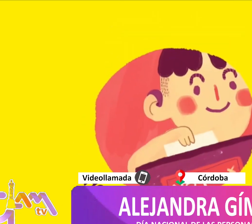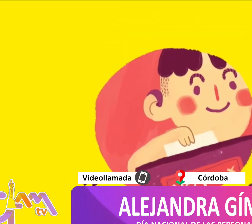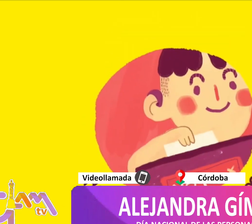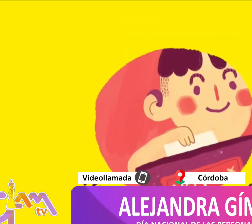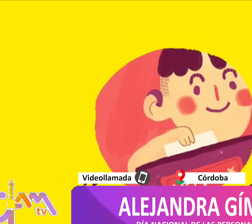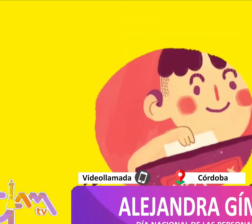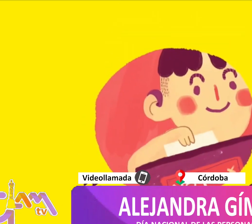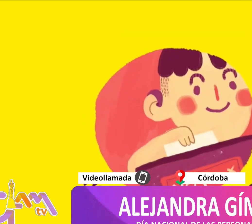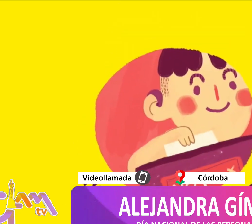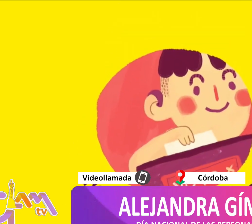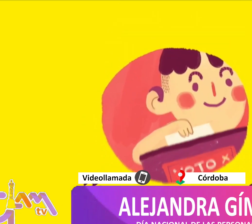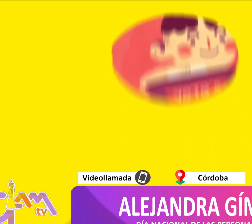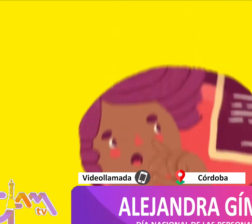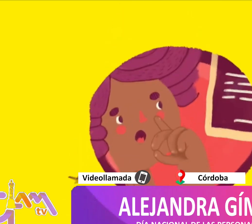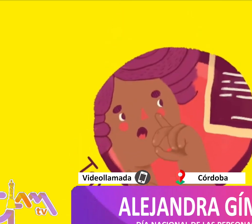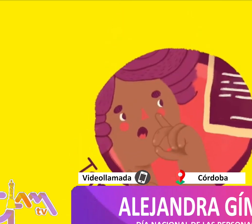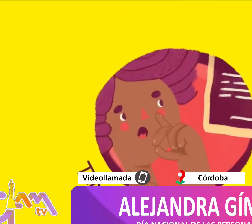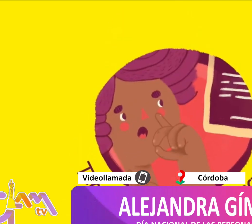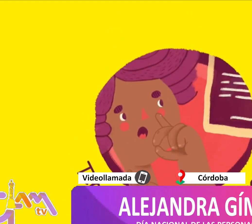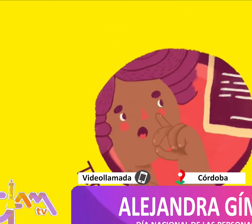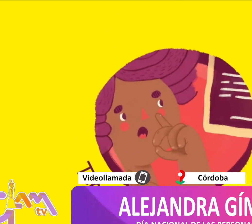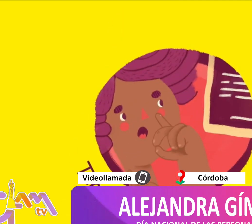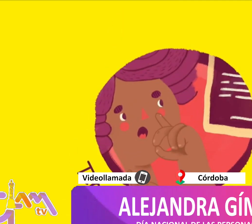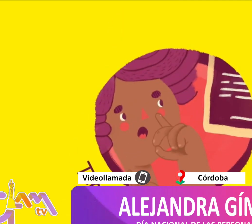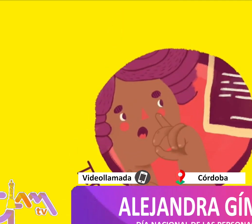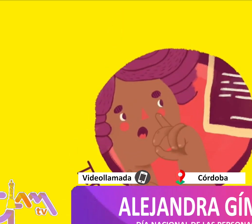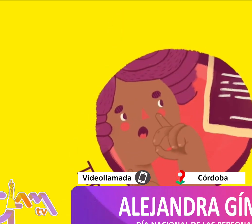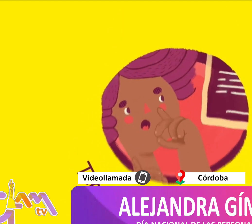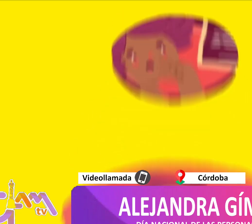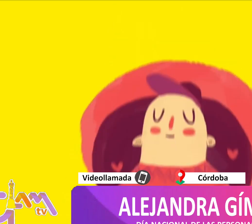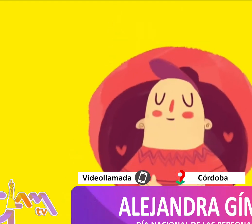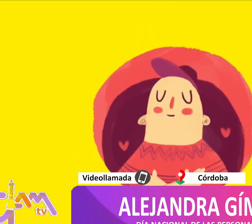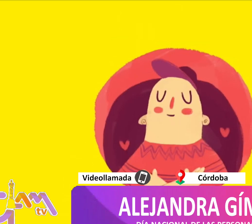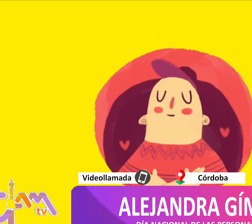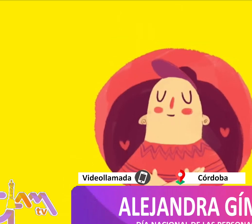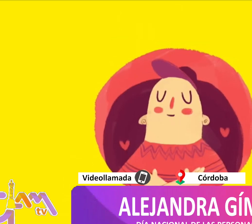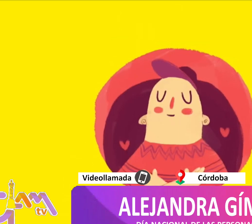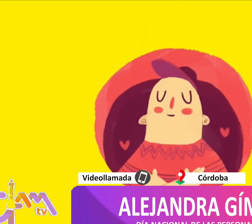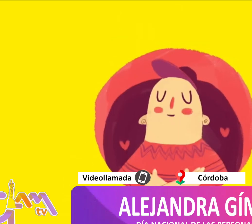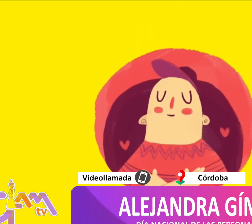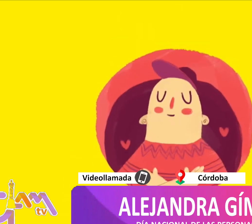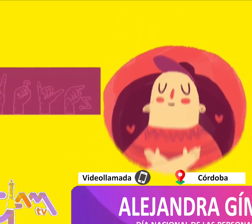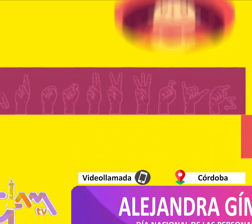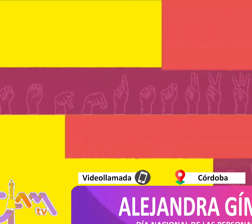en escribir que cualquier niño oyente. Para ellos es sumamente difícil leer y